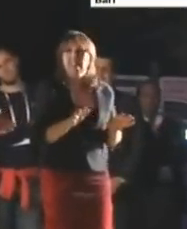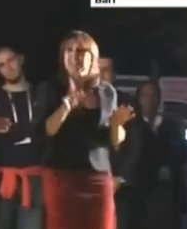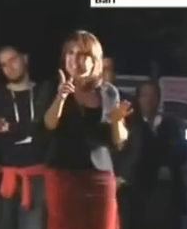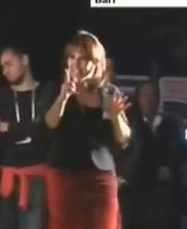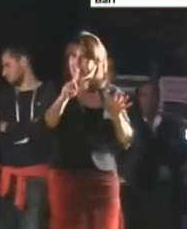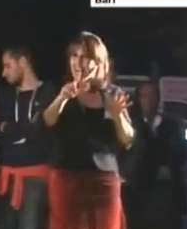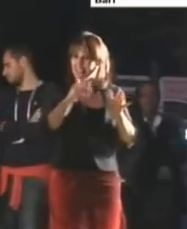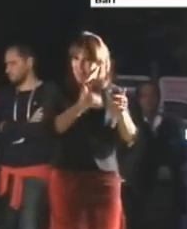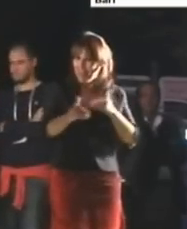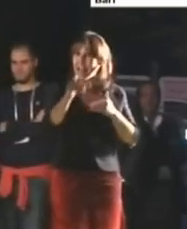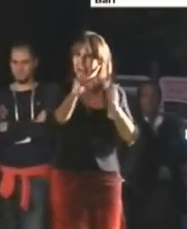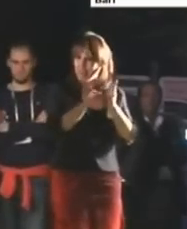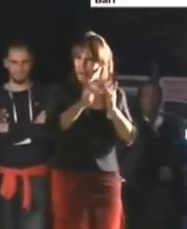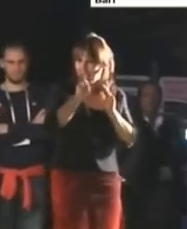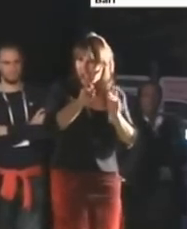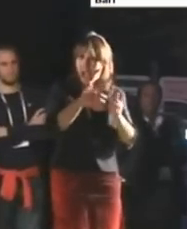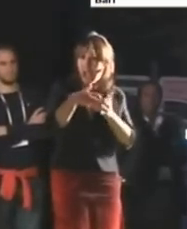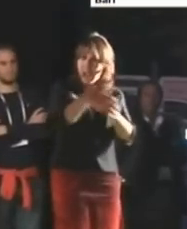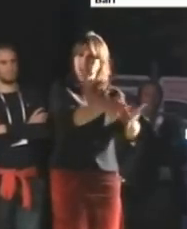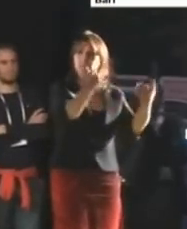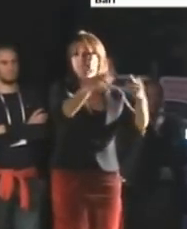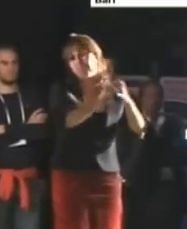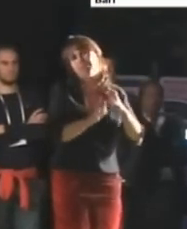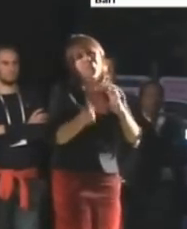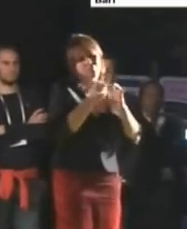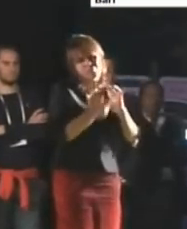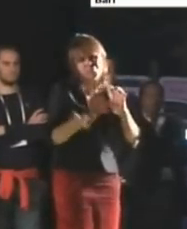mezzo alle banche, così con i 7 miliardi e mezzo,